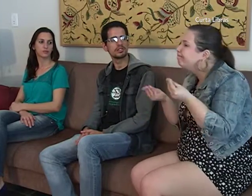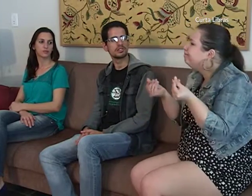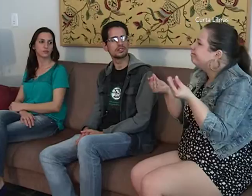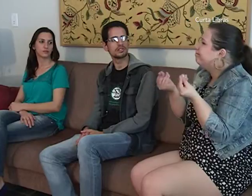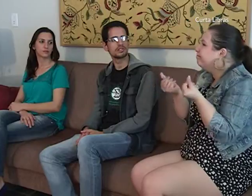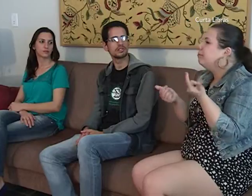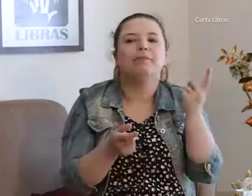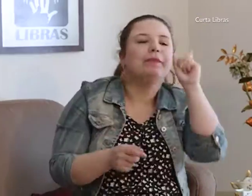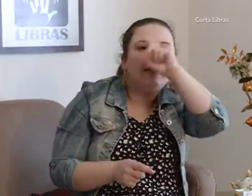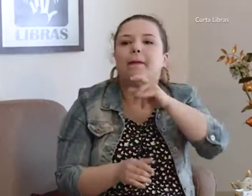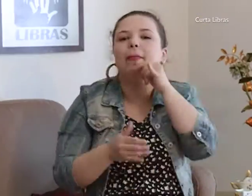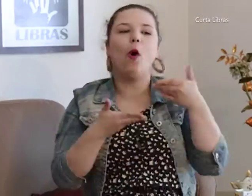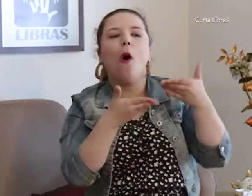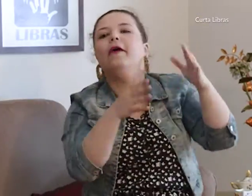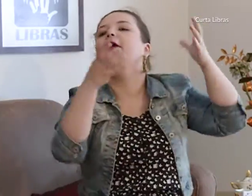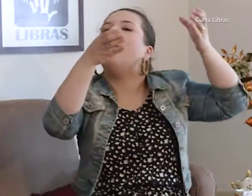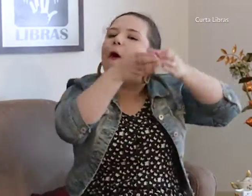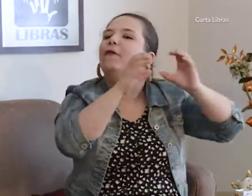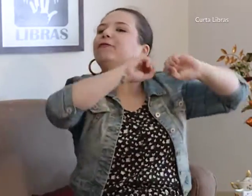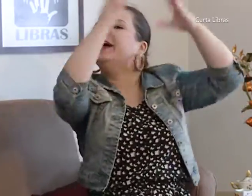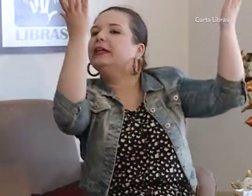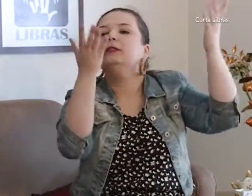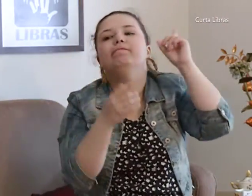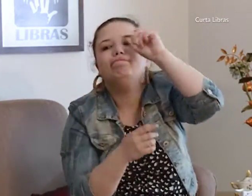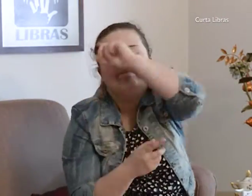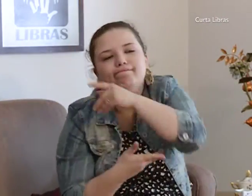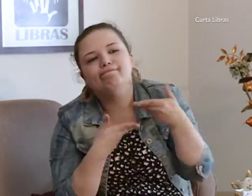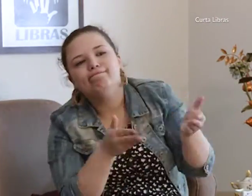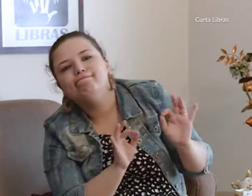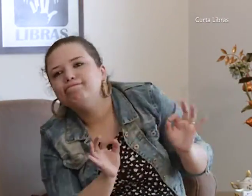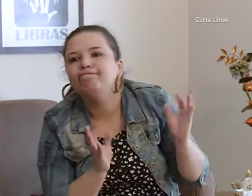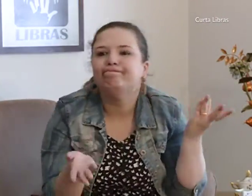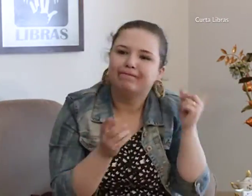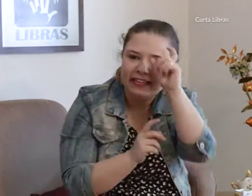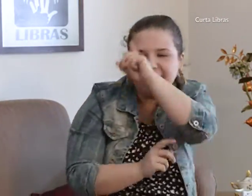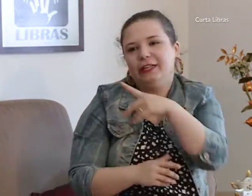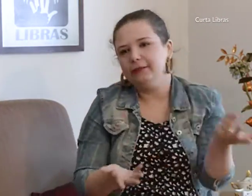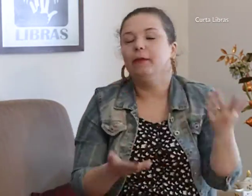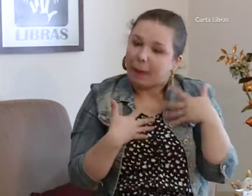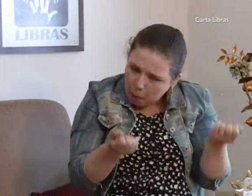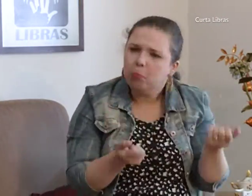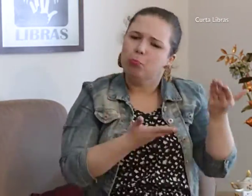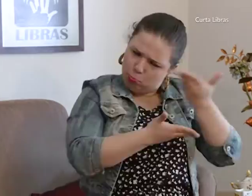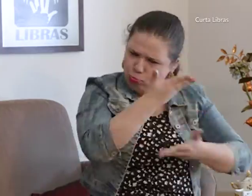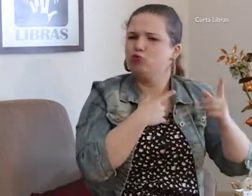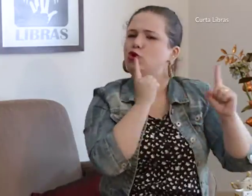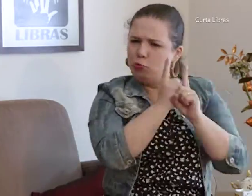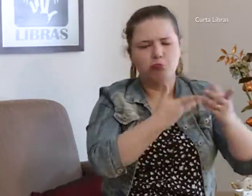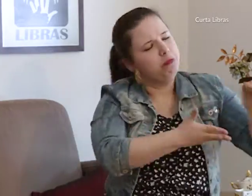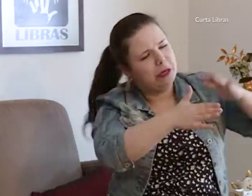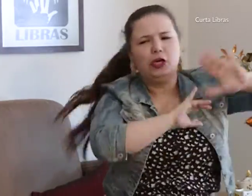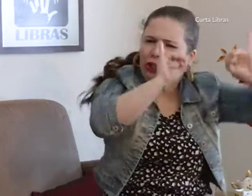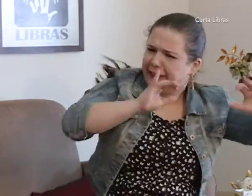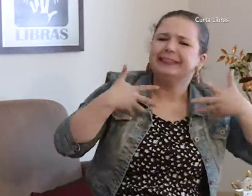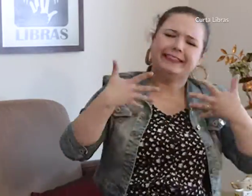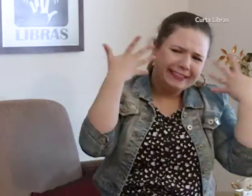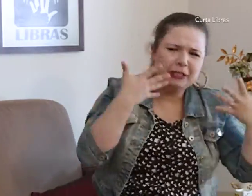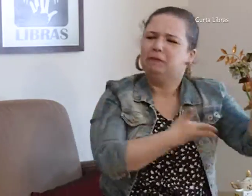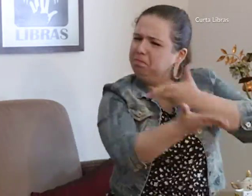nesse sentido, assim, é um pouco complicado. Eu sei que quando tem festa, eles não me convidam. Porque é difícil. Eu gostaria de